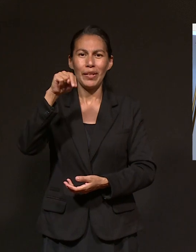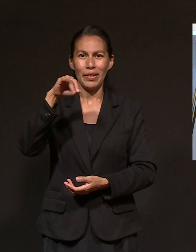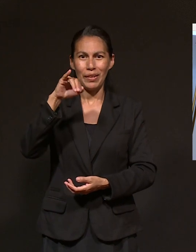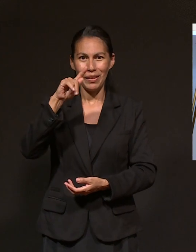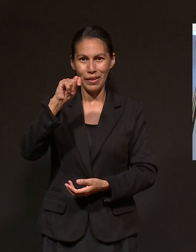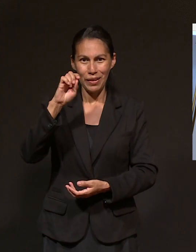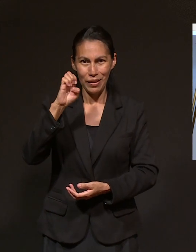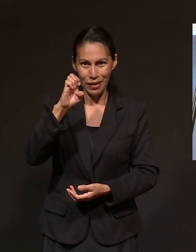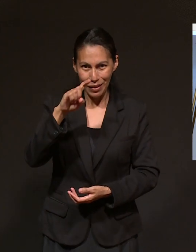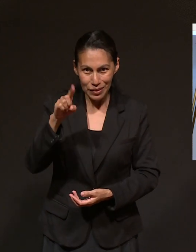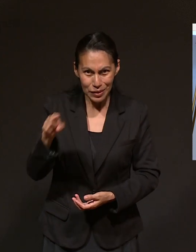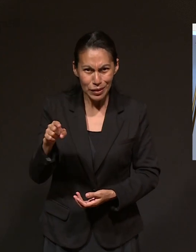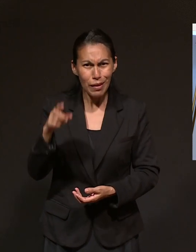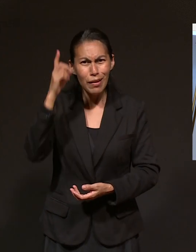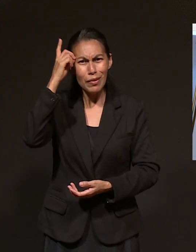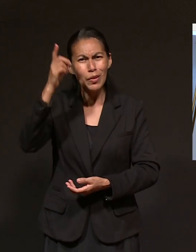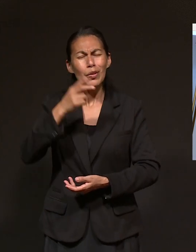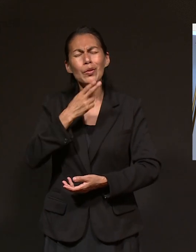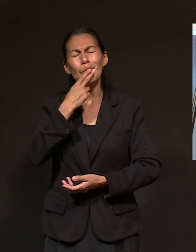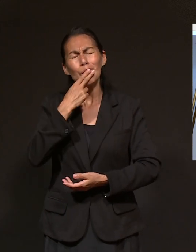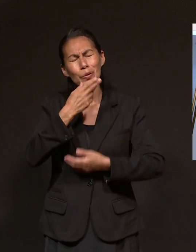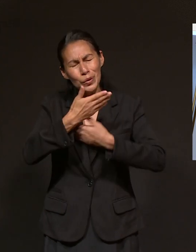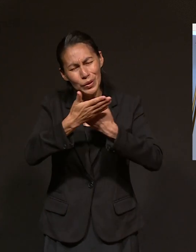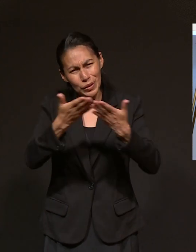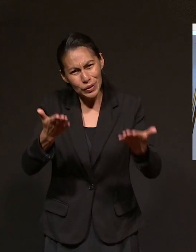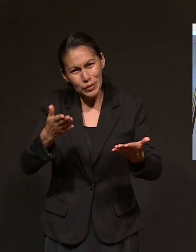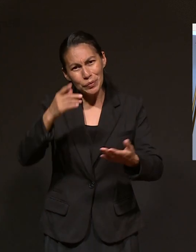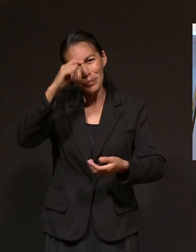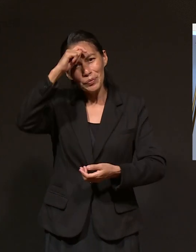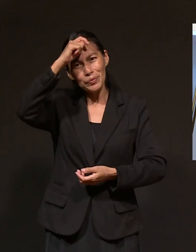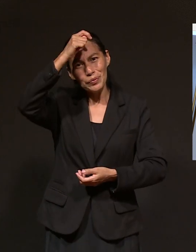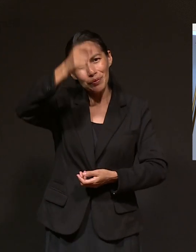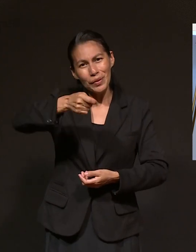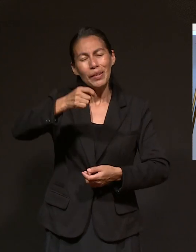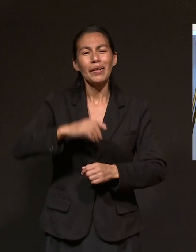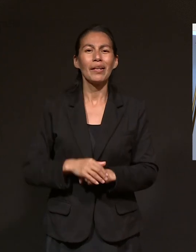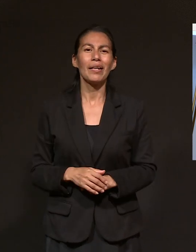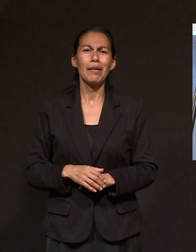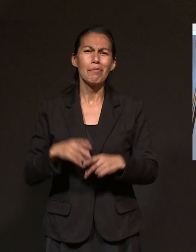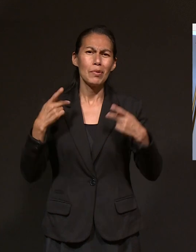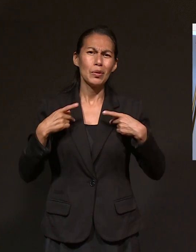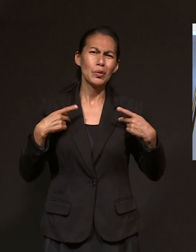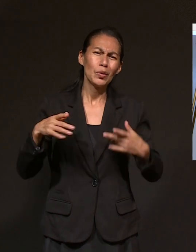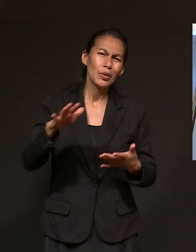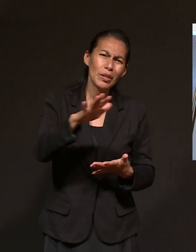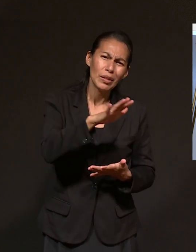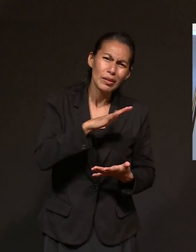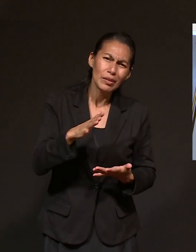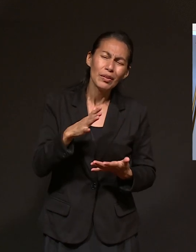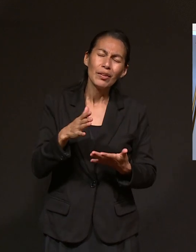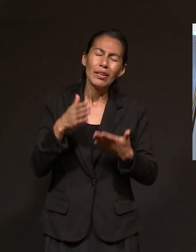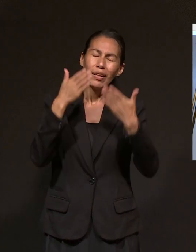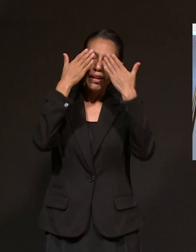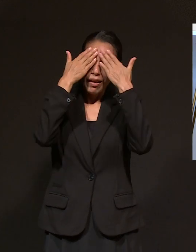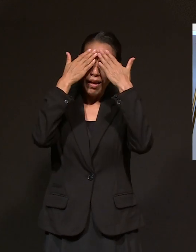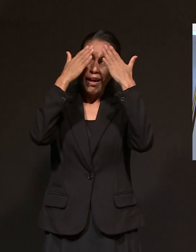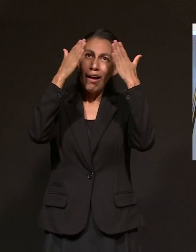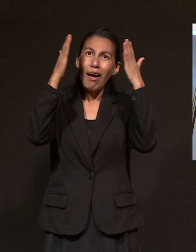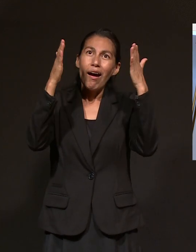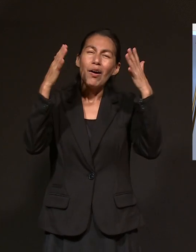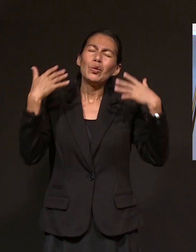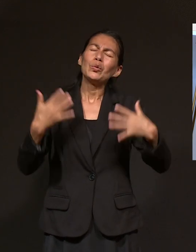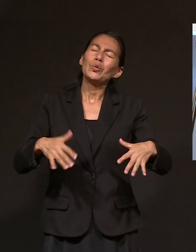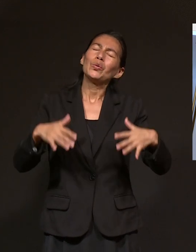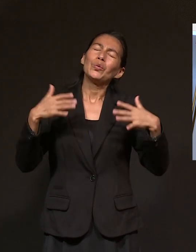Él es quien habla y todo cambia Él use poderosamente y toque, ilumine las mentes de